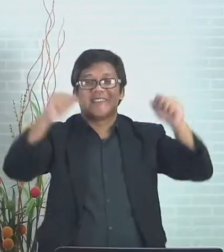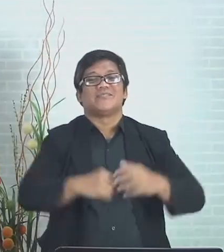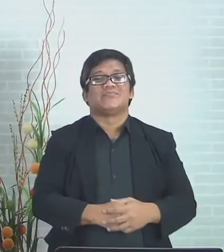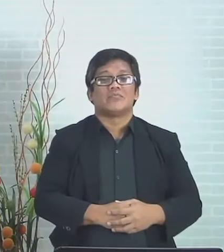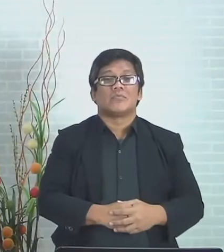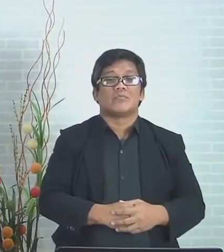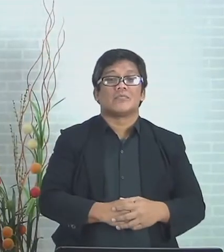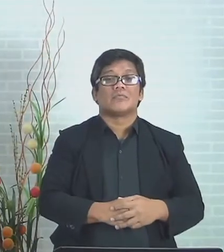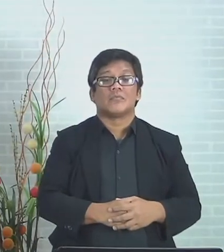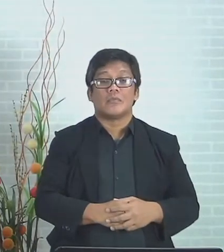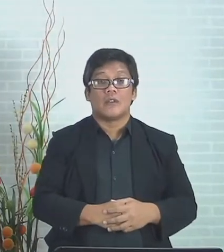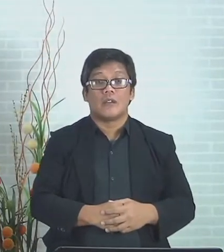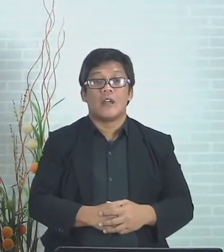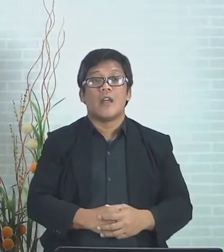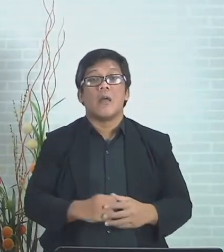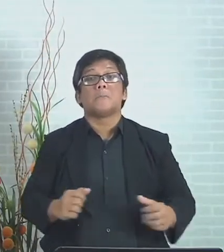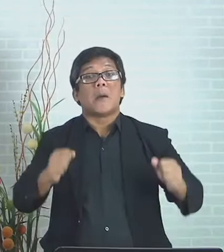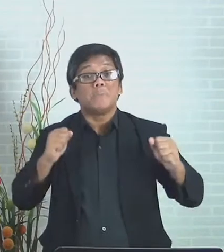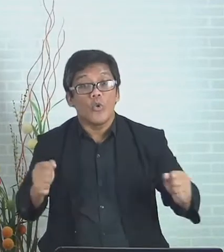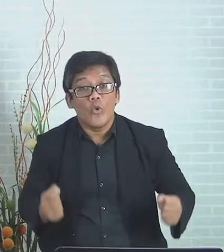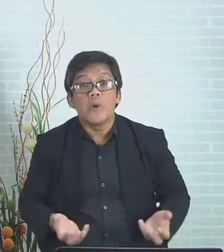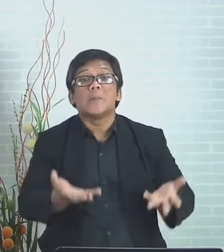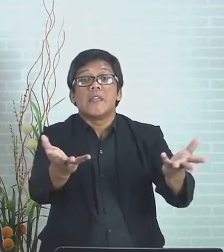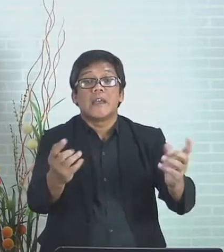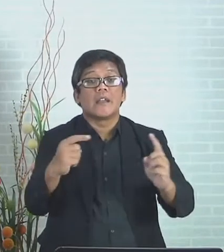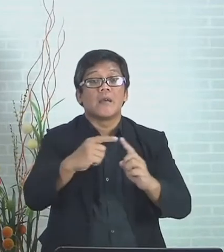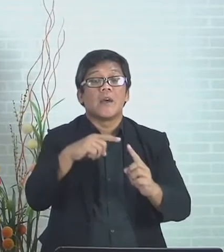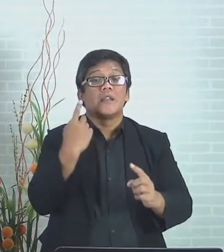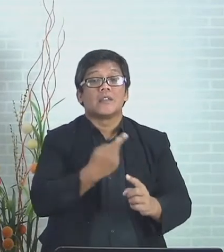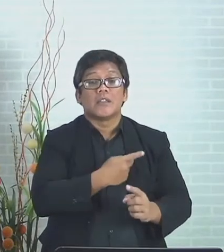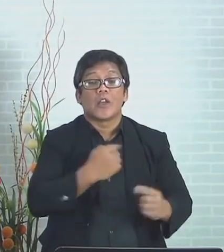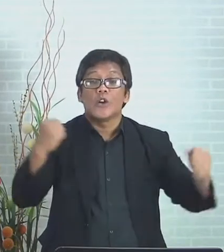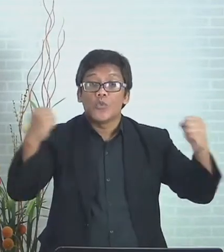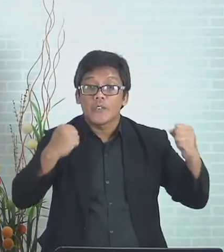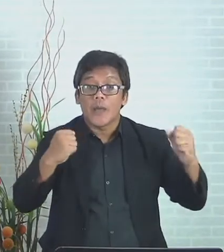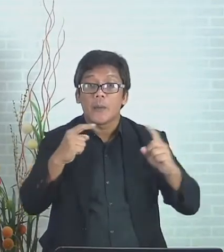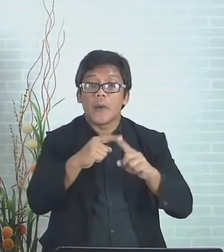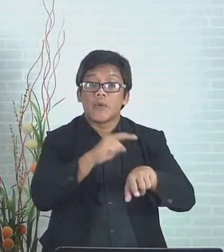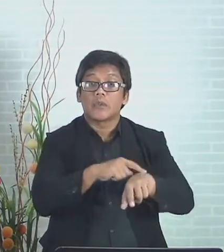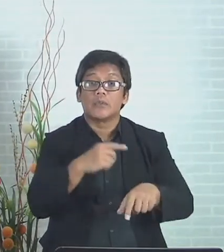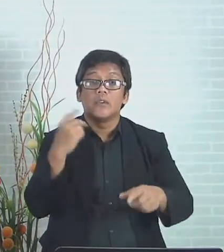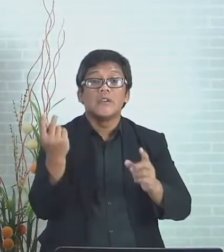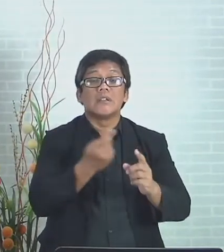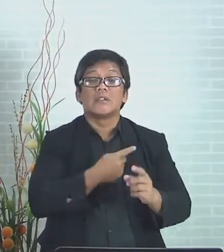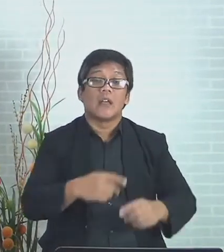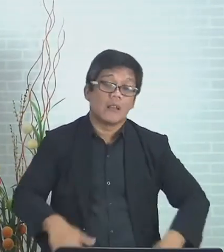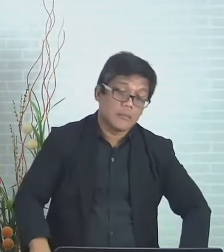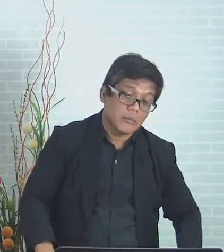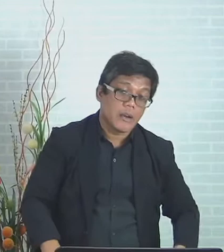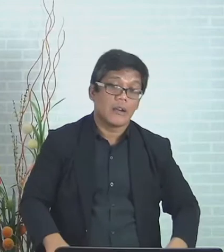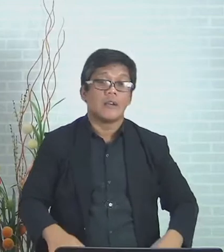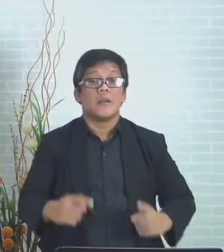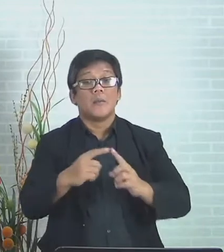Oh iya mampu memberikan kepada kita kekuatan disaat kita lemah ia mampu memberikan kesembuhan bagi kita ketika kita mengalami